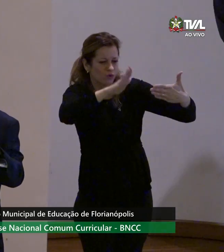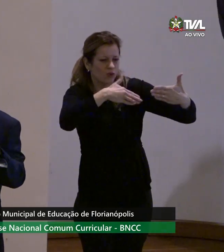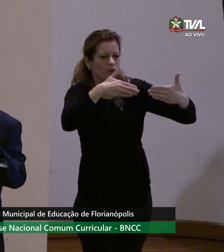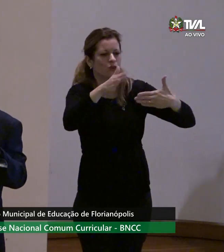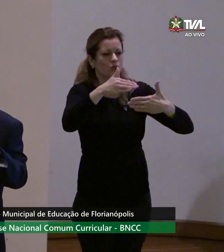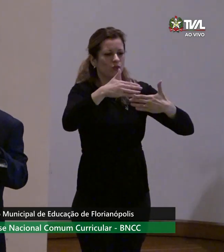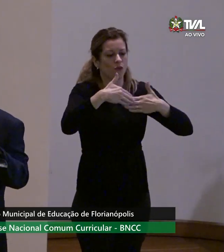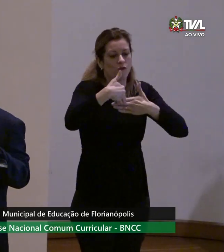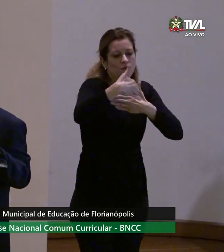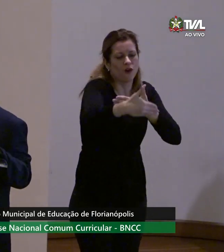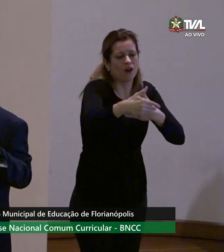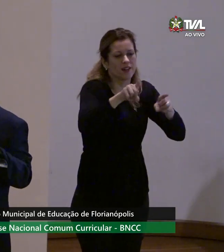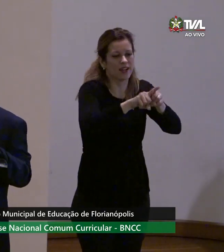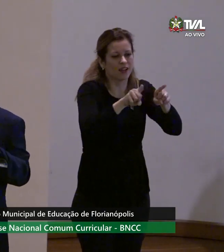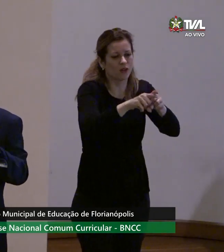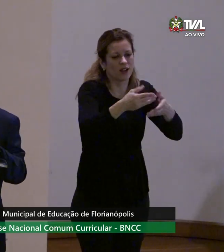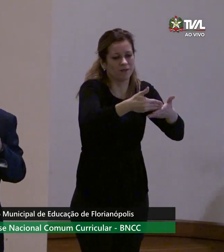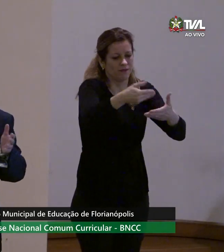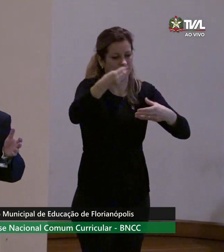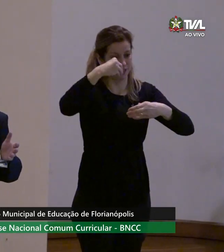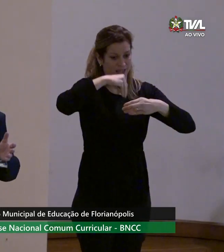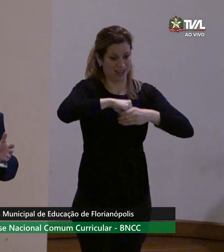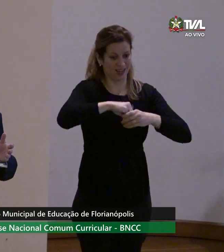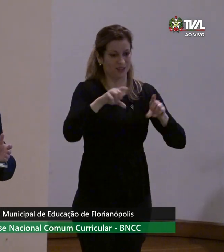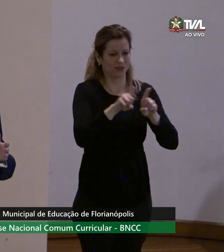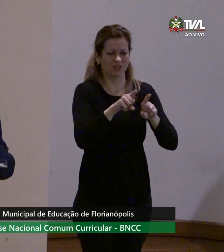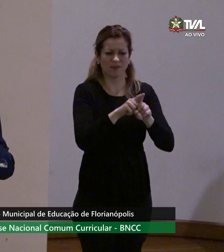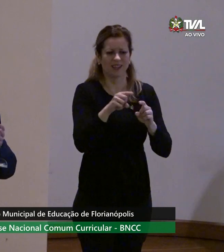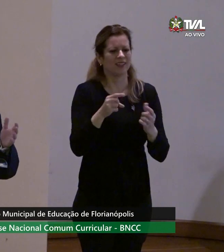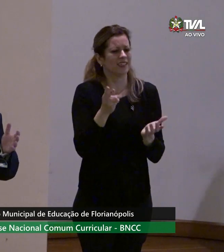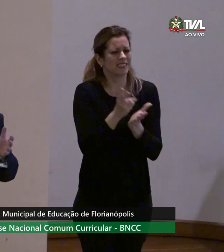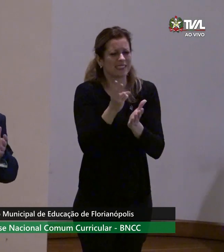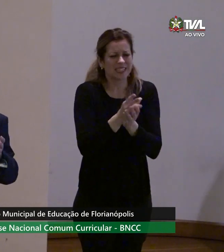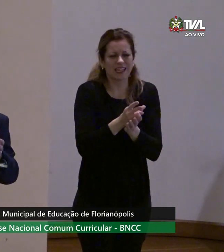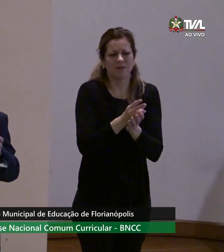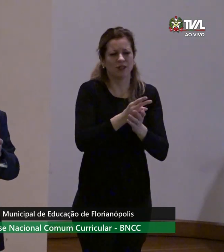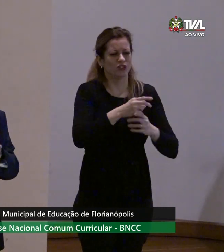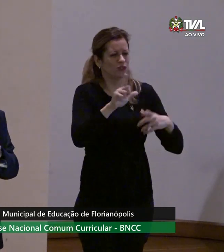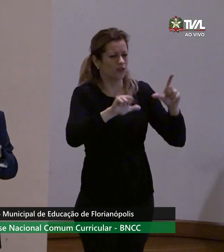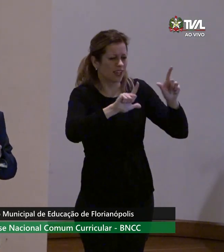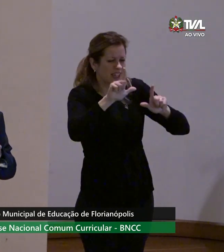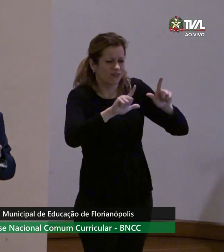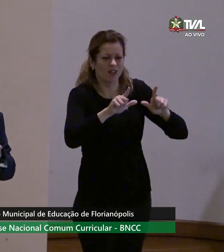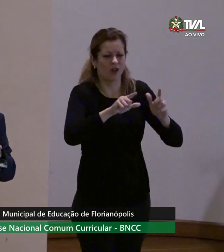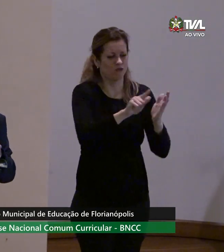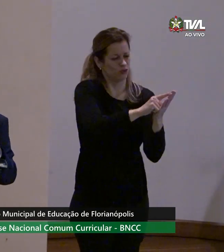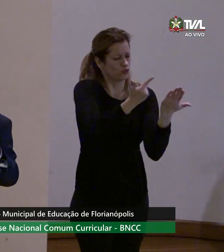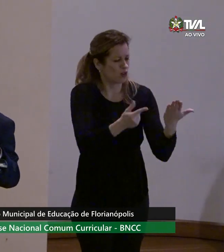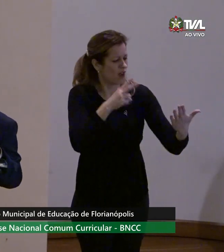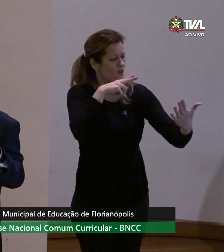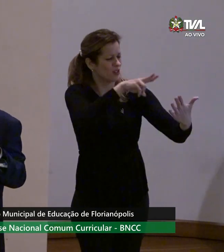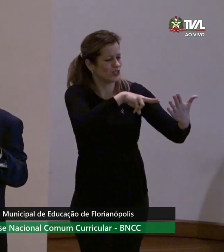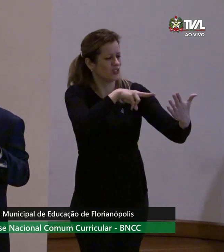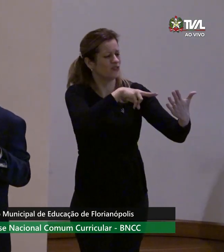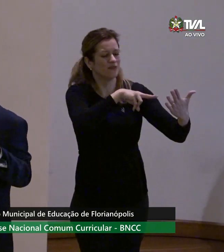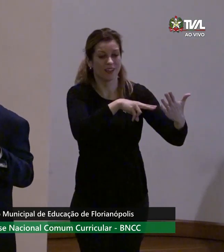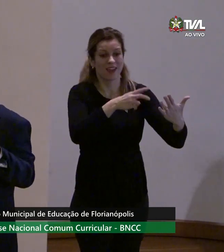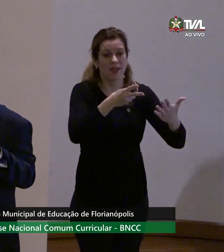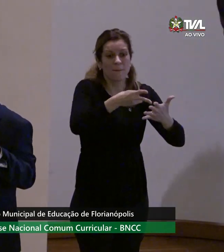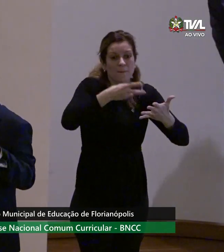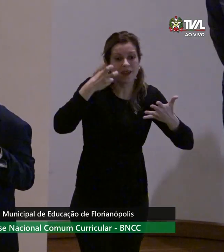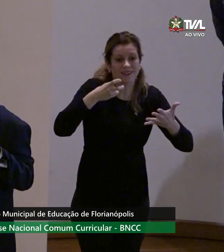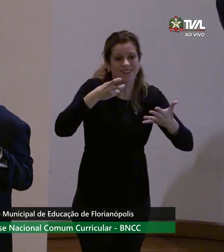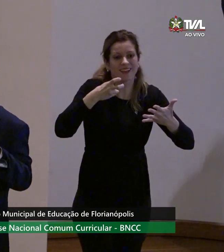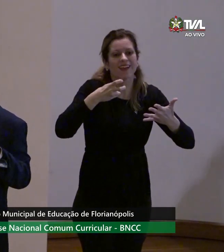das unidades que toda hora tá no jornais e e o outro secretário de uma outra cidade me pergunta